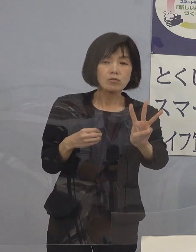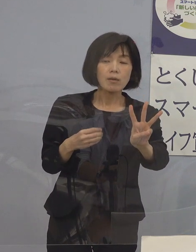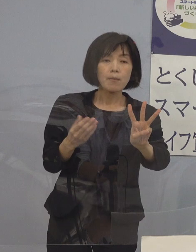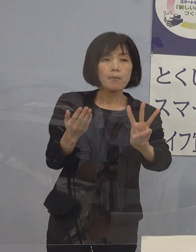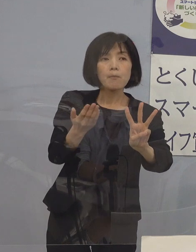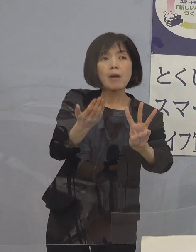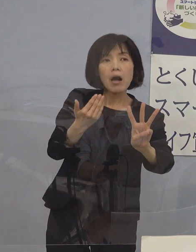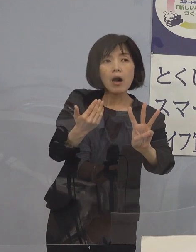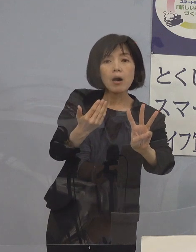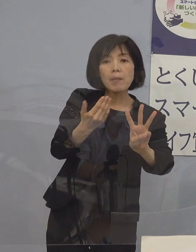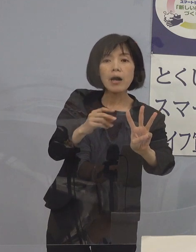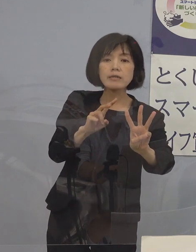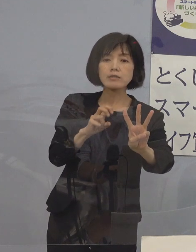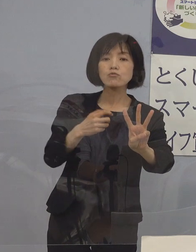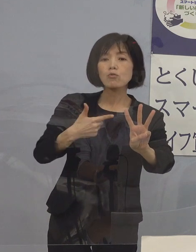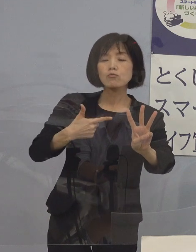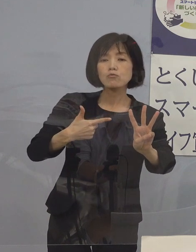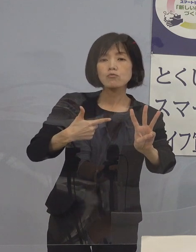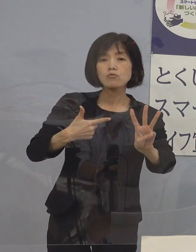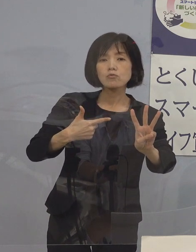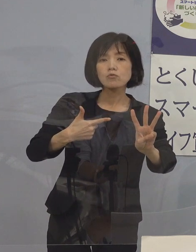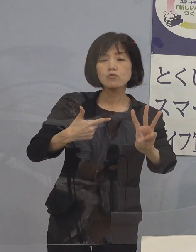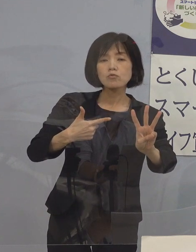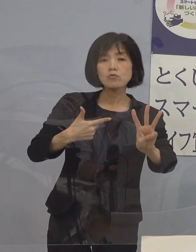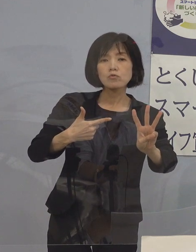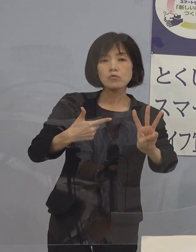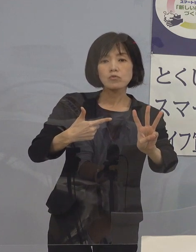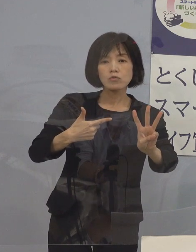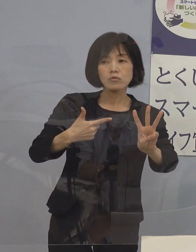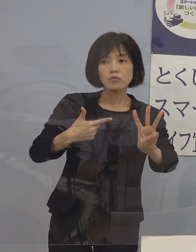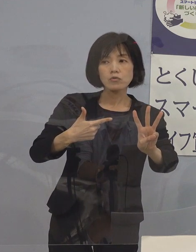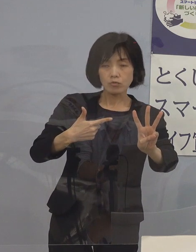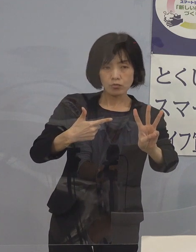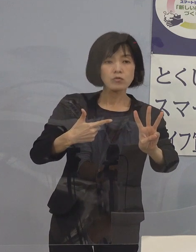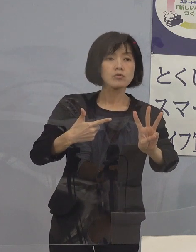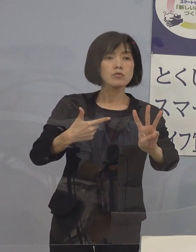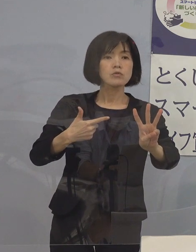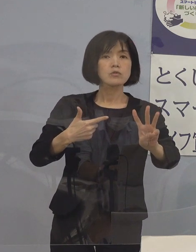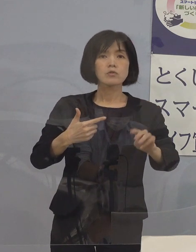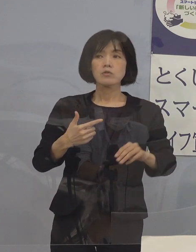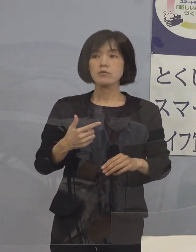い、 前が26です、 ね、26です、 はい、 分かりました。